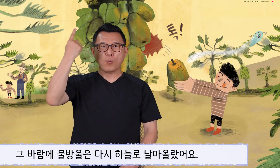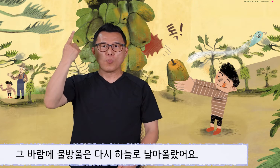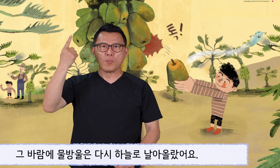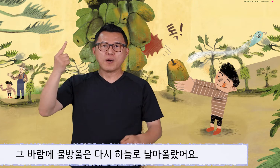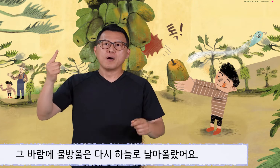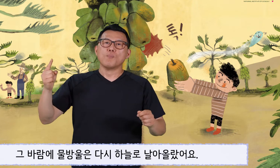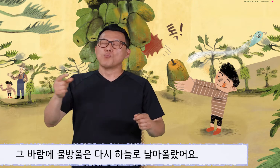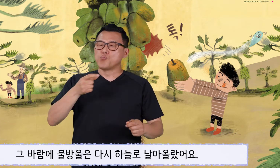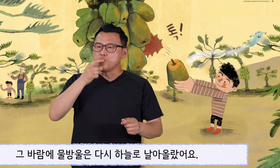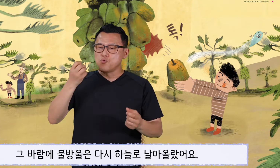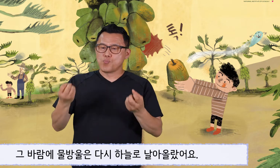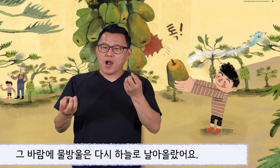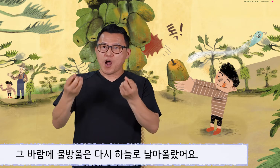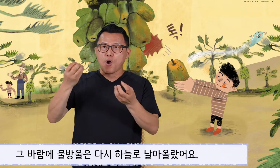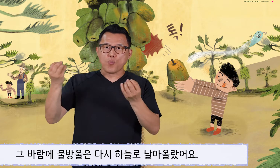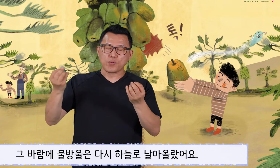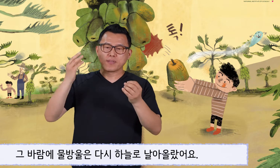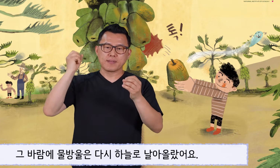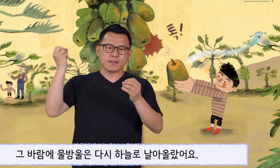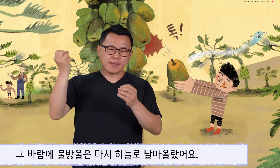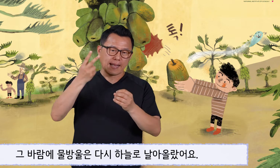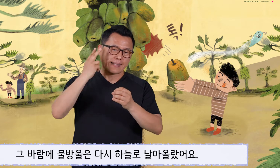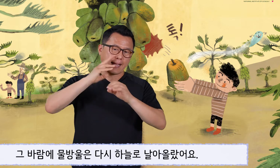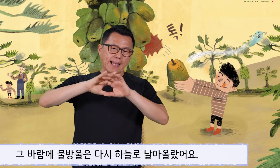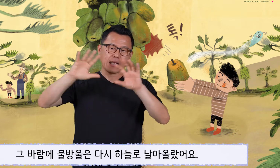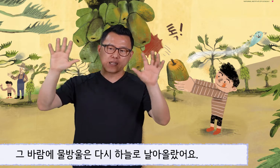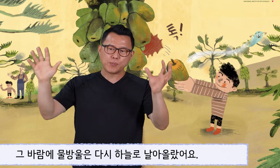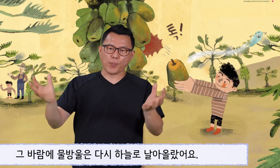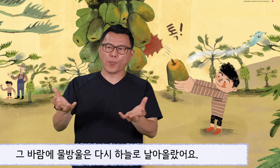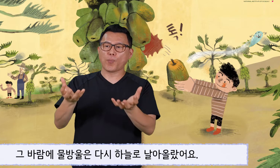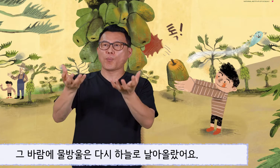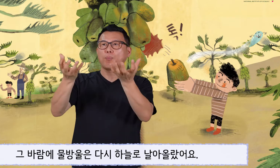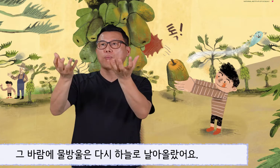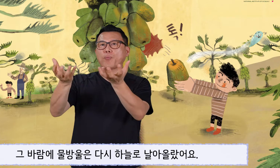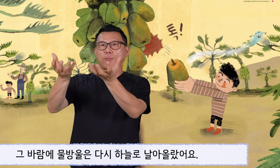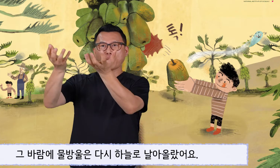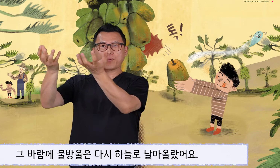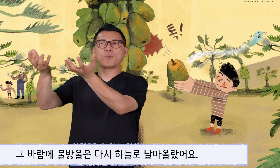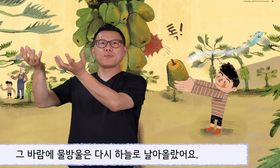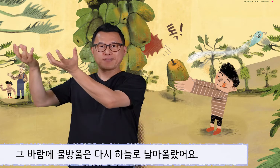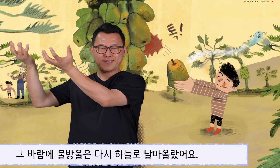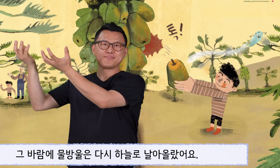그 바람에 물방울은 다시 하늘로 날아올랐어요.